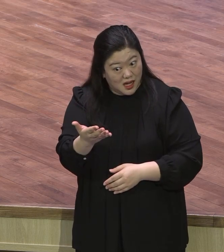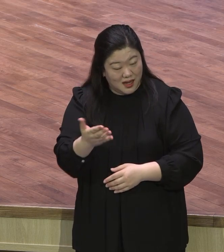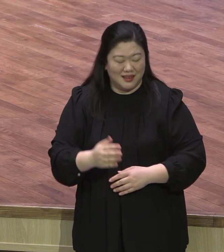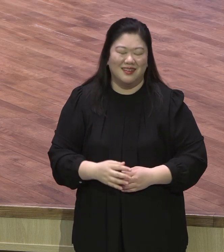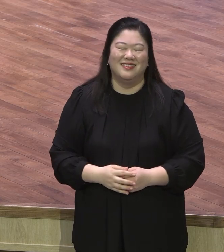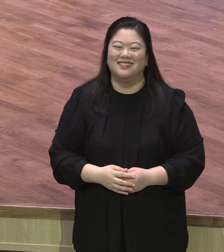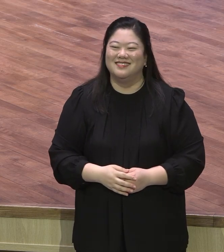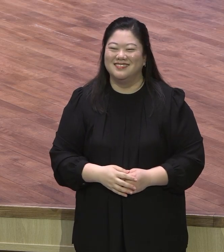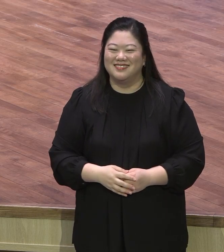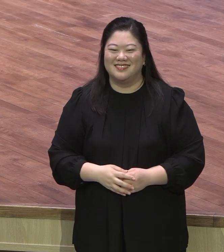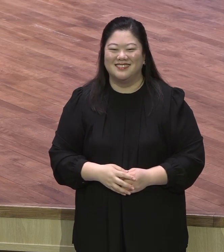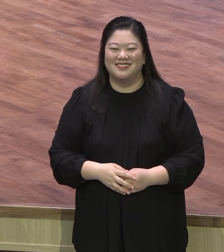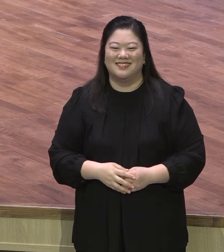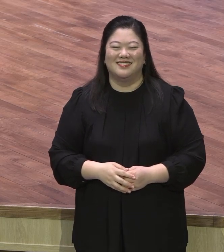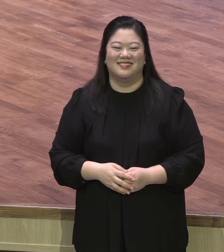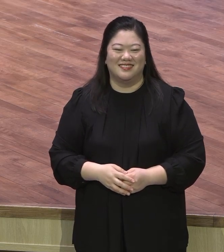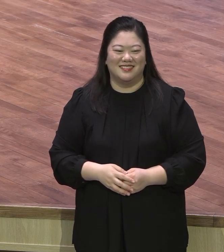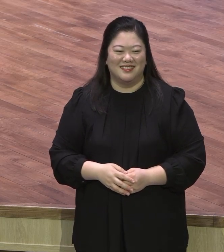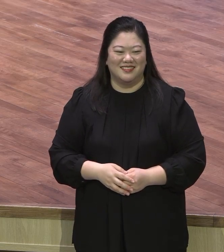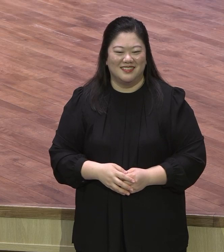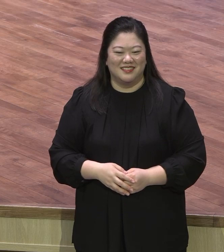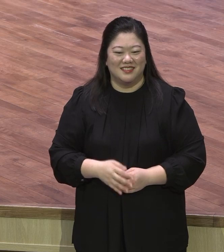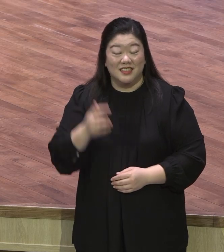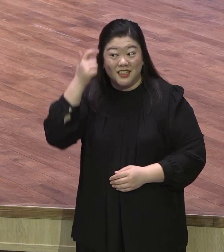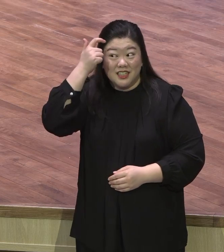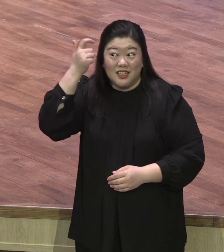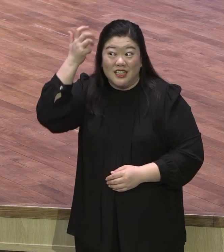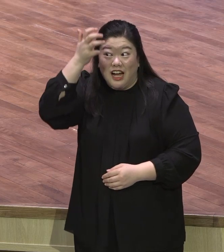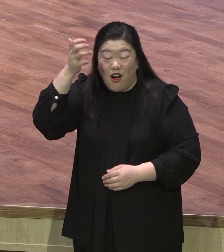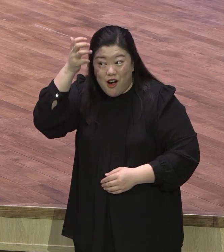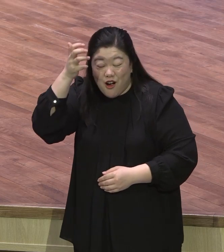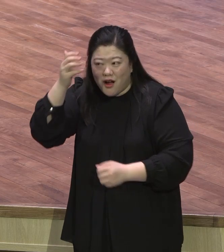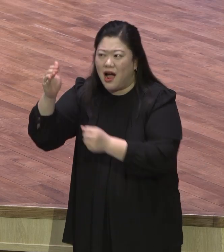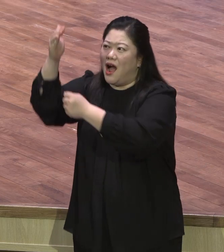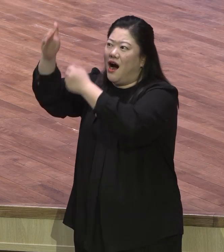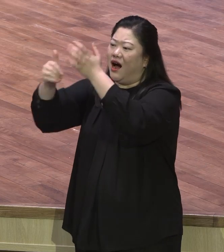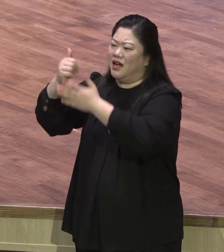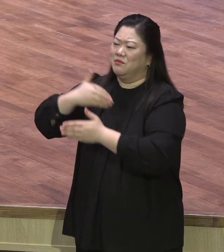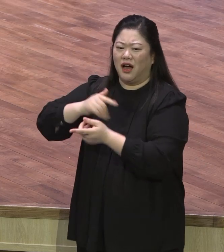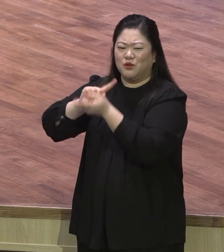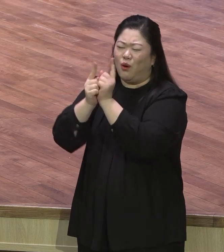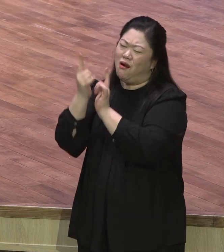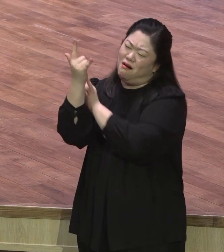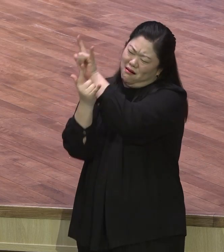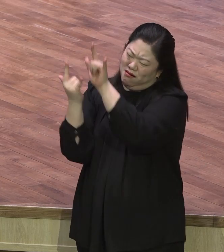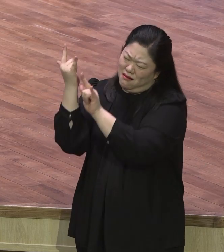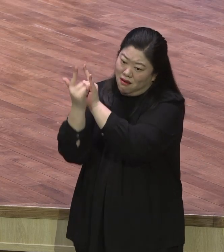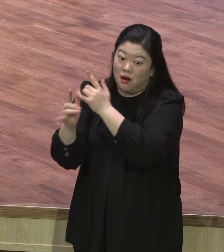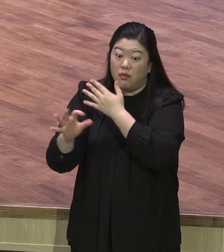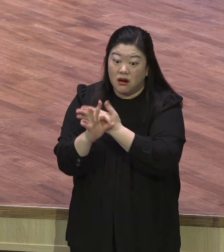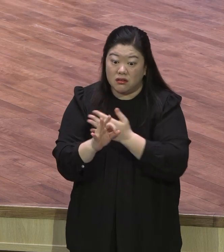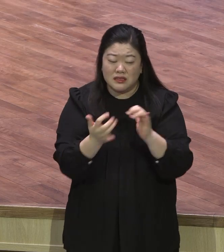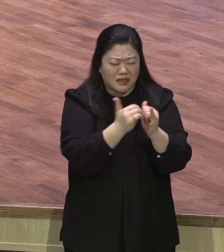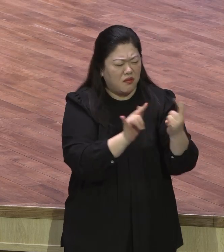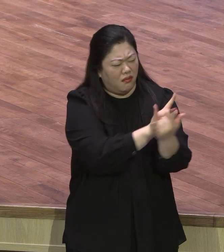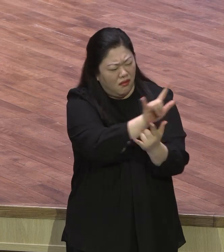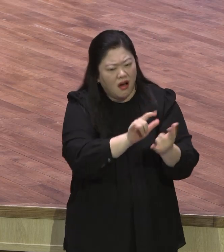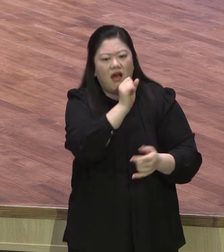무슨 말은 왜 그러냐? 영적인 삶에도 알러브유가 돼야 돼요. 여러분, 그리스도가 알러브유 되시기 바랍니다.